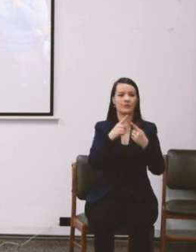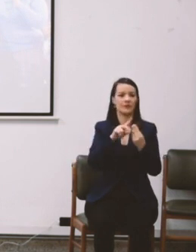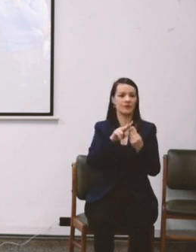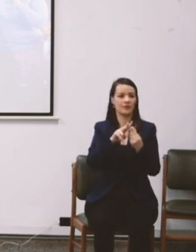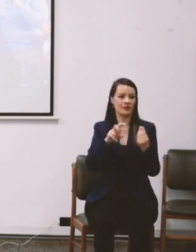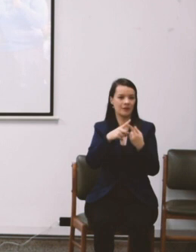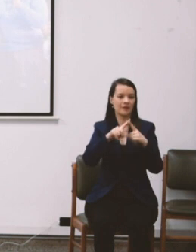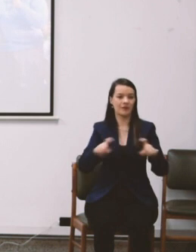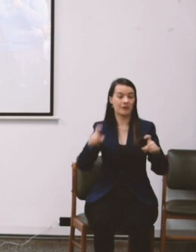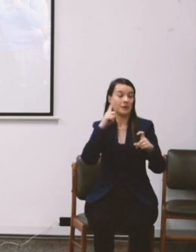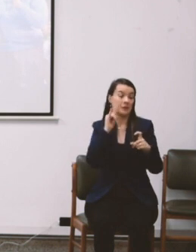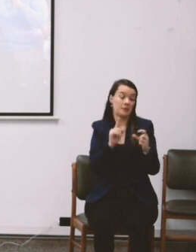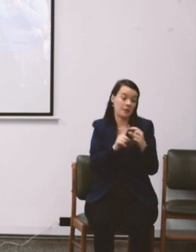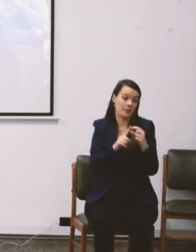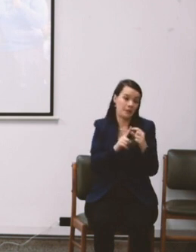la cohabitación